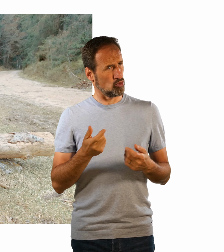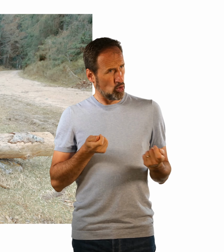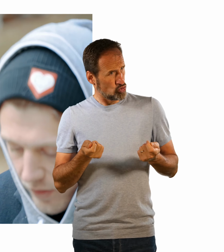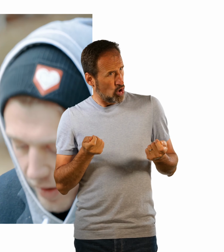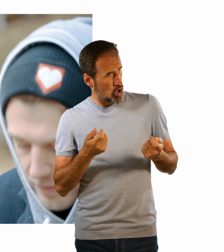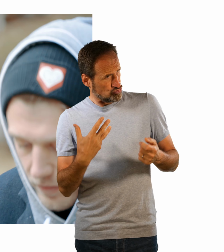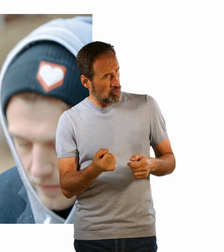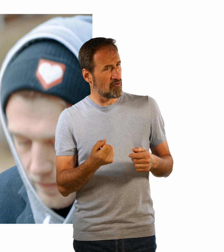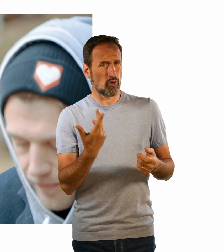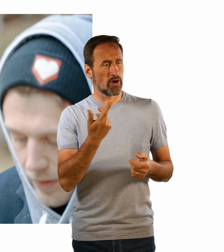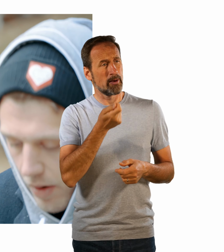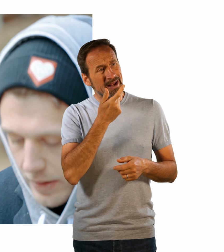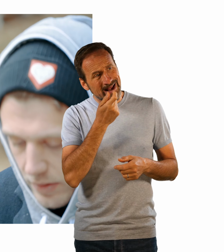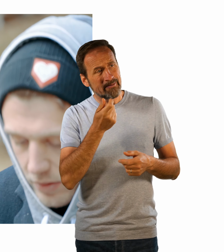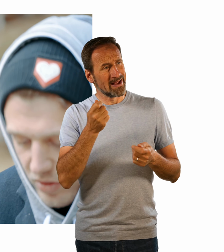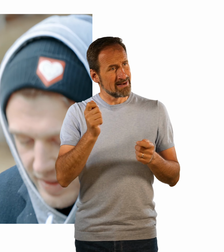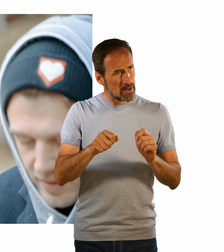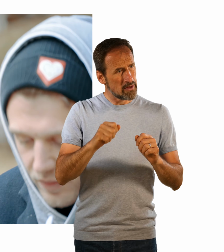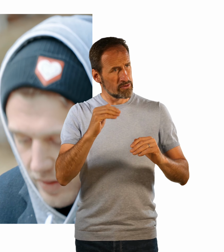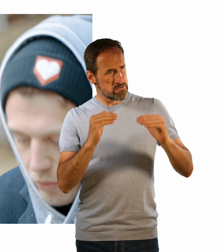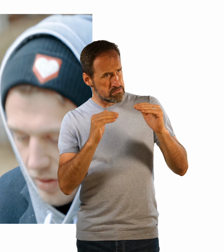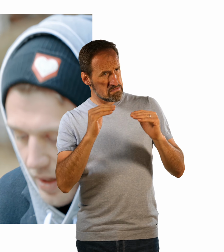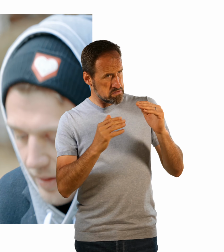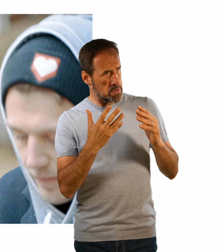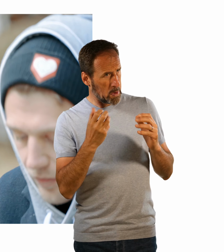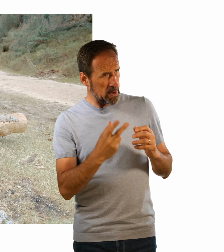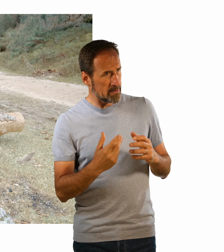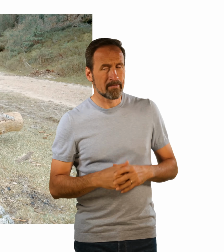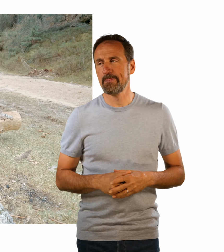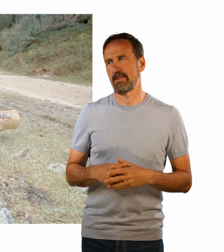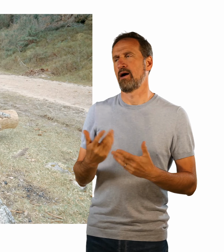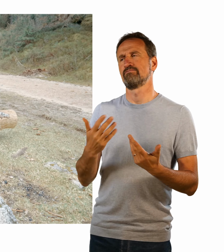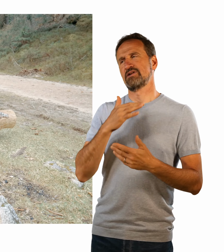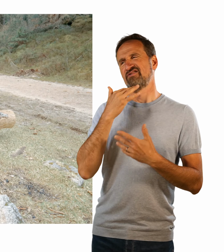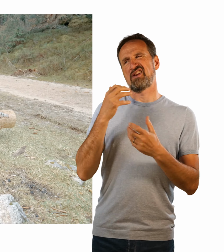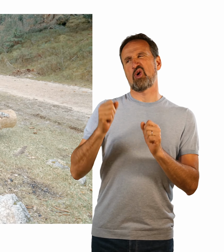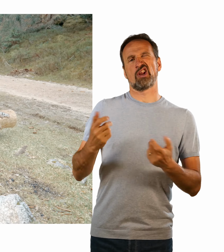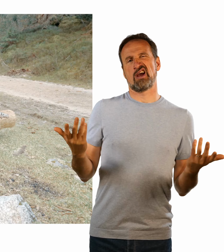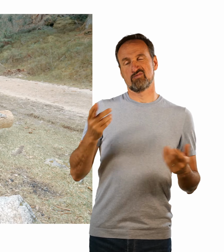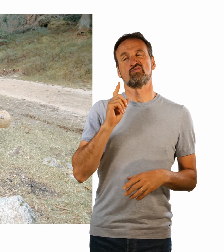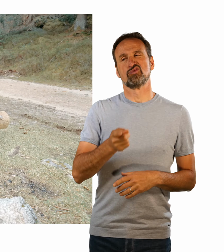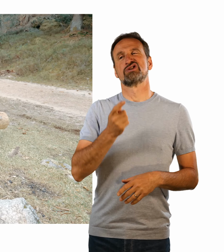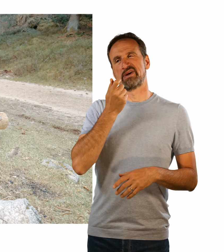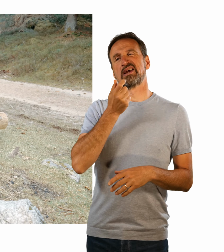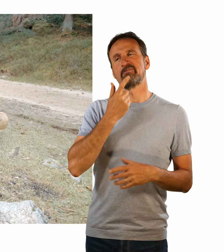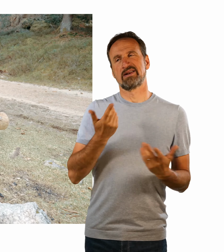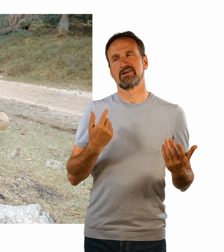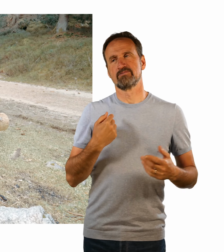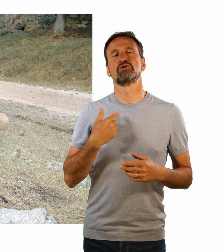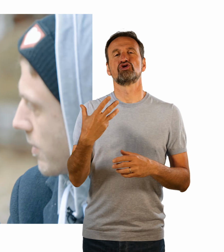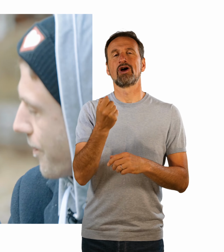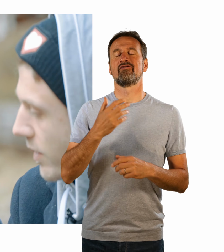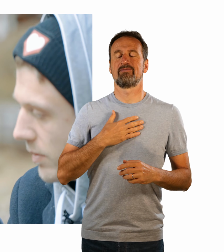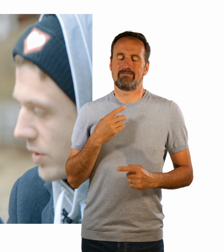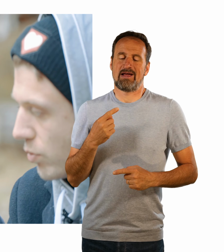Oder kann man das medikamentös einstellen? Also du hast nicht viele Möglichkeiten. Also ich habe Medikamente, ich nehme. Die sollen den Verlauf verlangsamen. Aufhalten